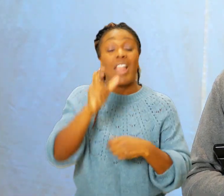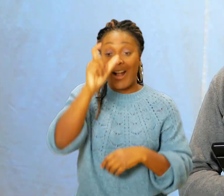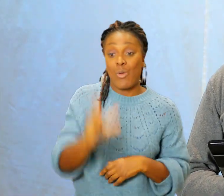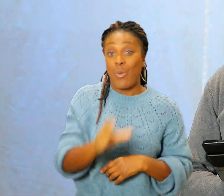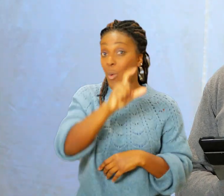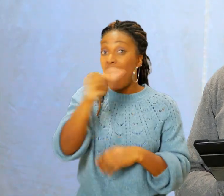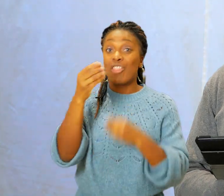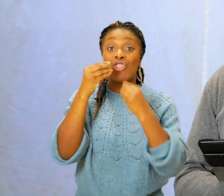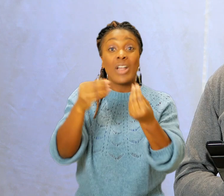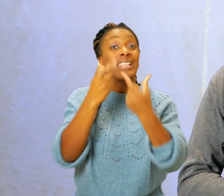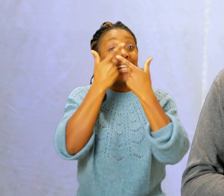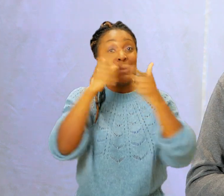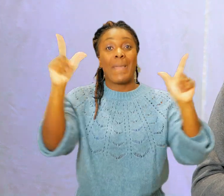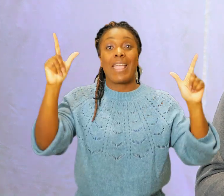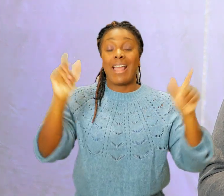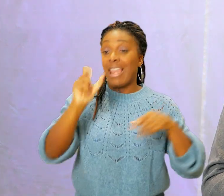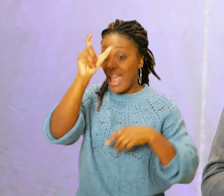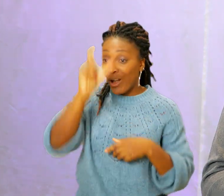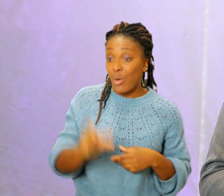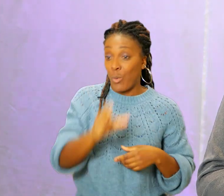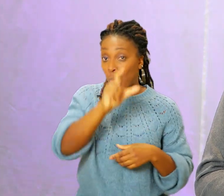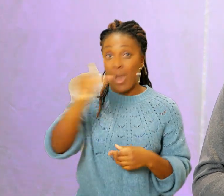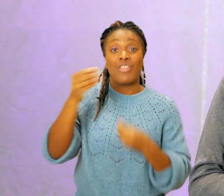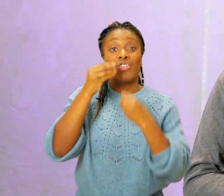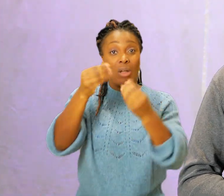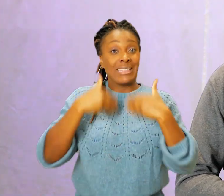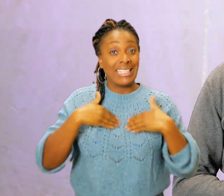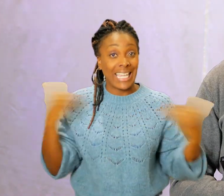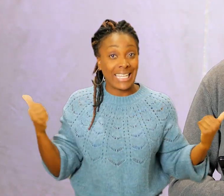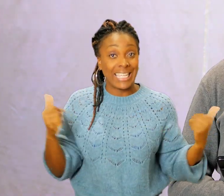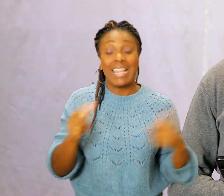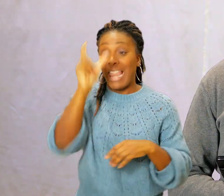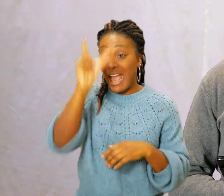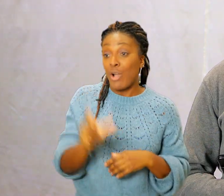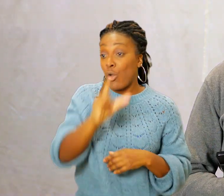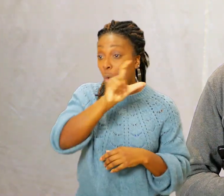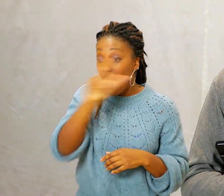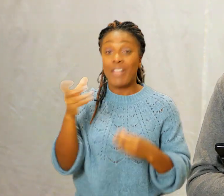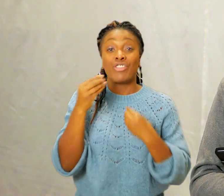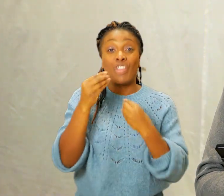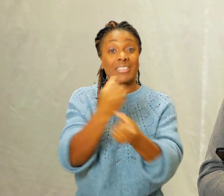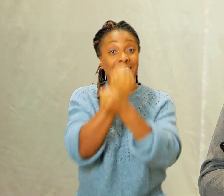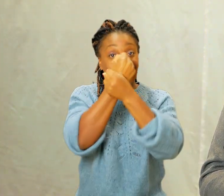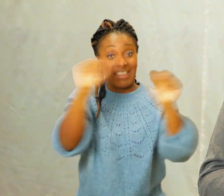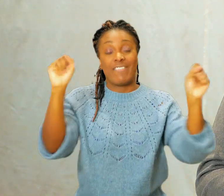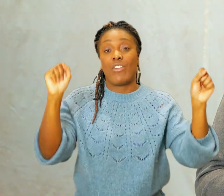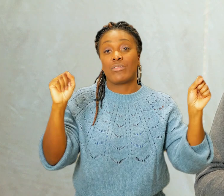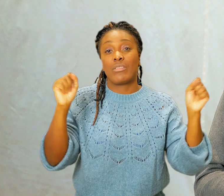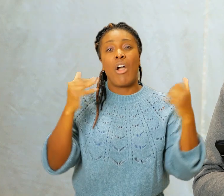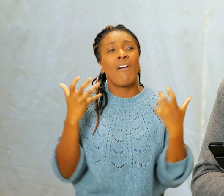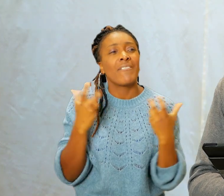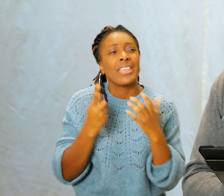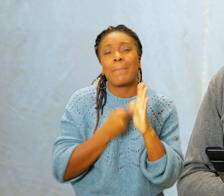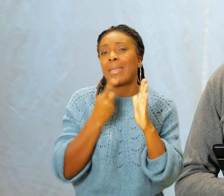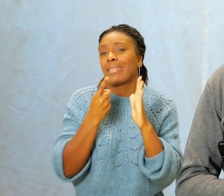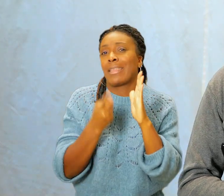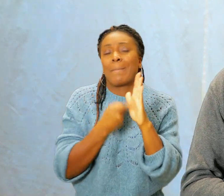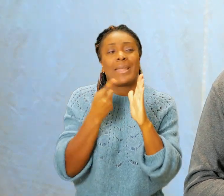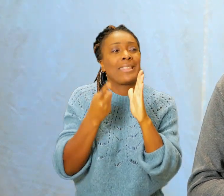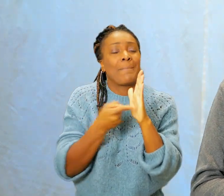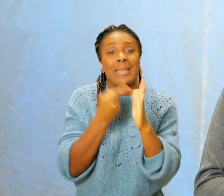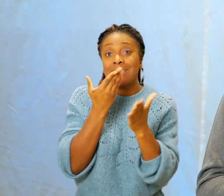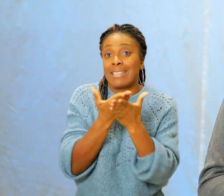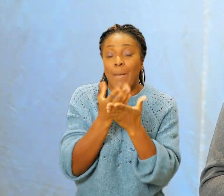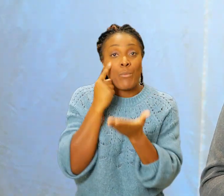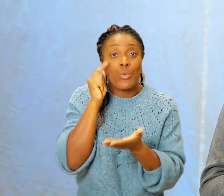La croix, c'est ce qui amène la guérison. La croix, c'est ce qui amène la délivrance. Et j'aimerais te répéter aujourd'hui, et que tu te répètes toi-même aujourd'hui dans